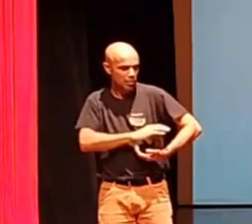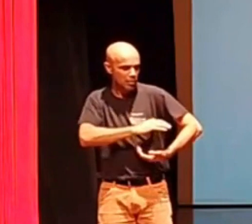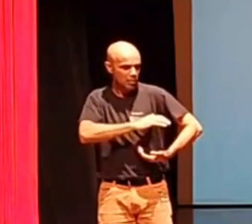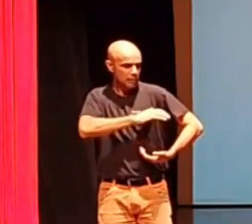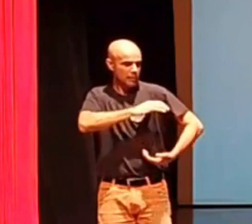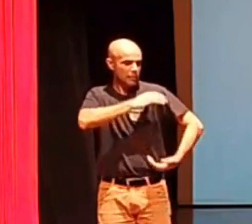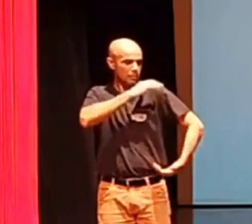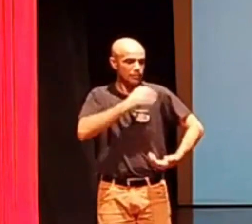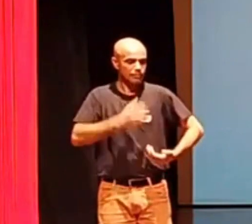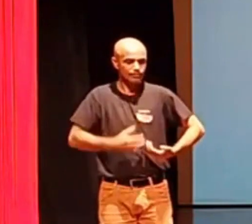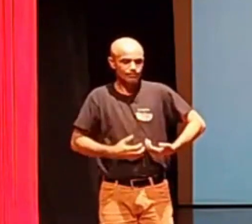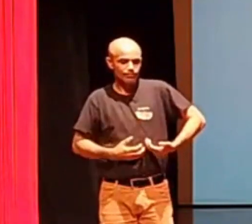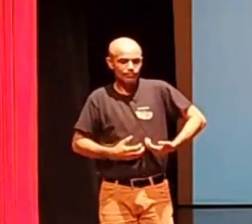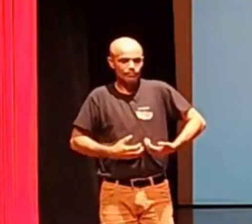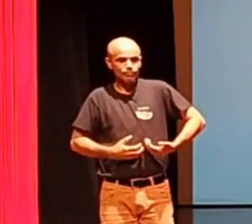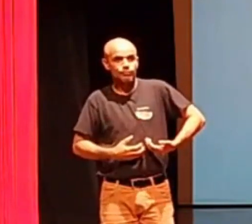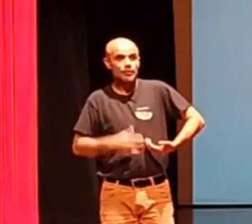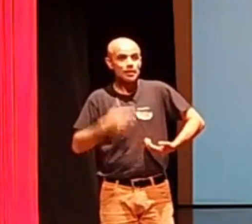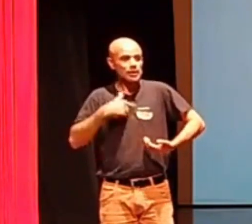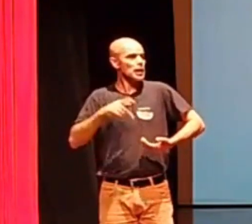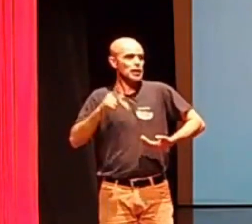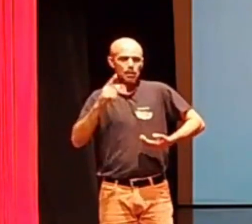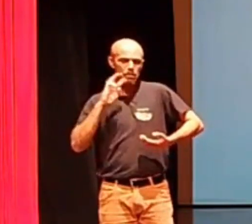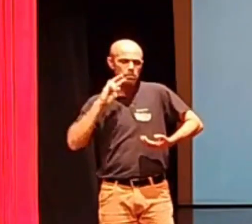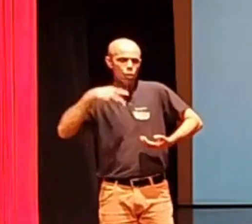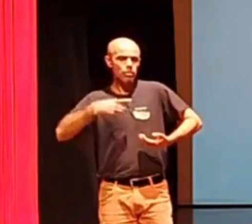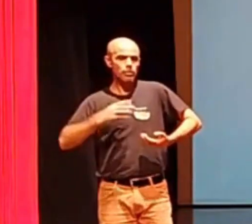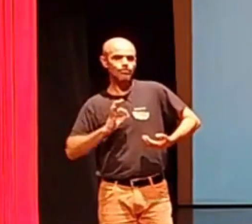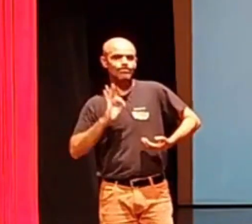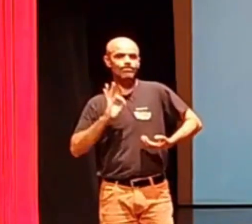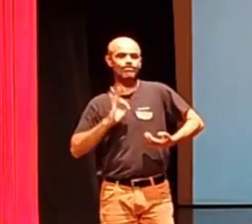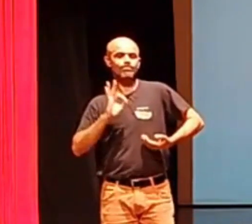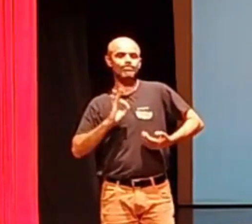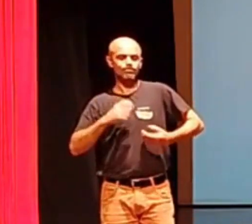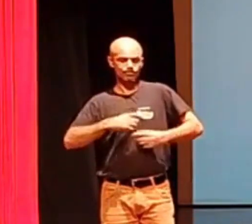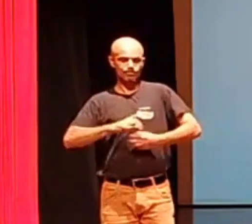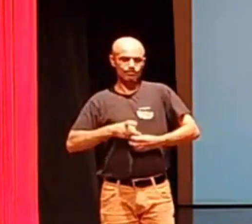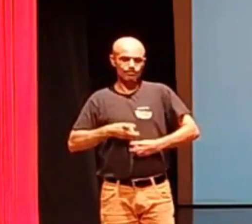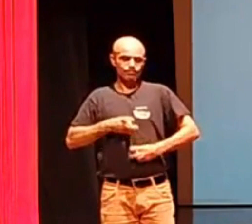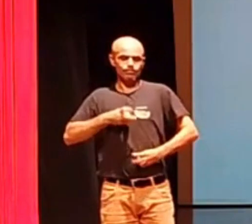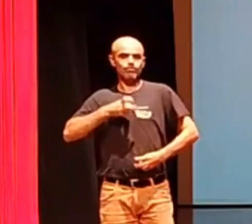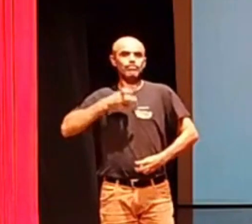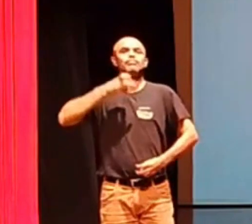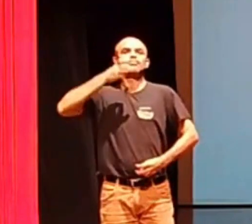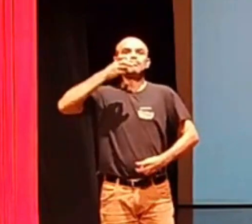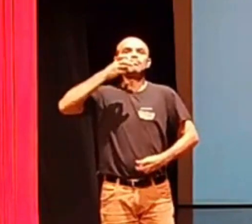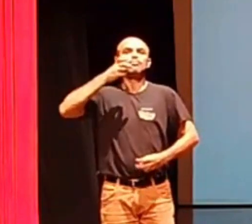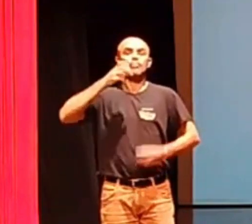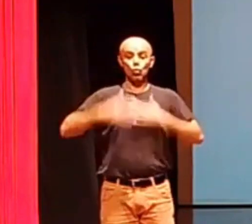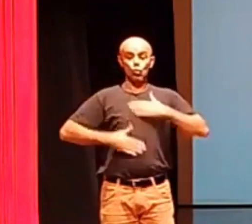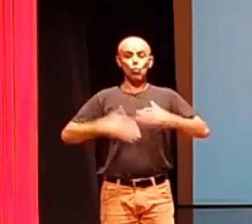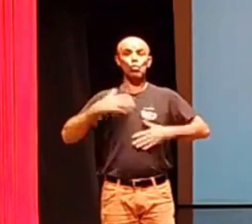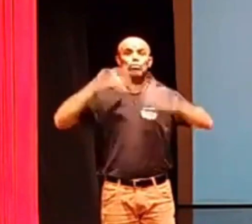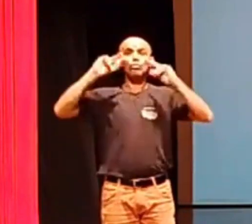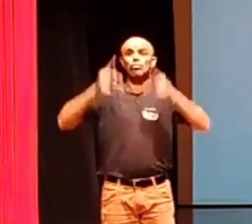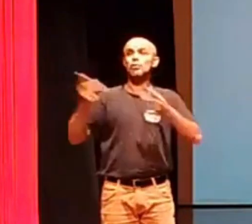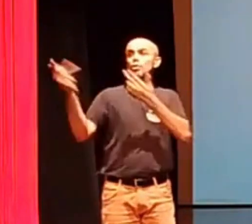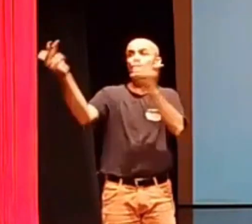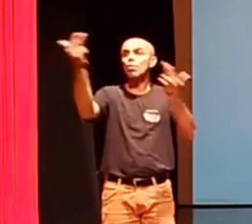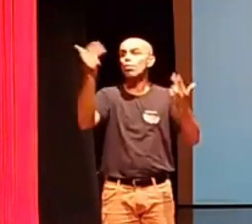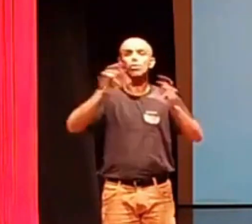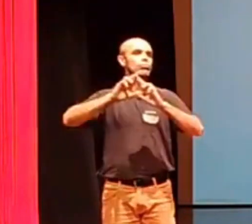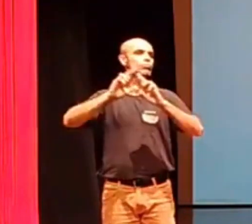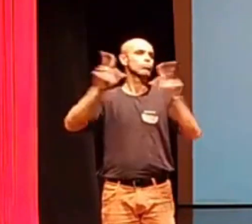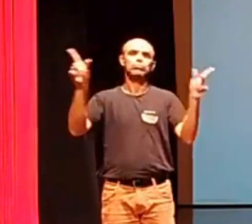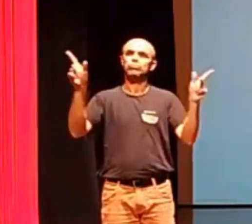que ela se organize, com que ela previna disfunções. Então a gente precisa ter um meio termo entre essas duas culturas, porque o corpo humano é igual em qualquer lugar do mundo.